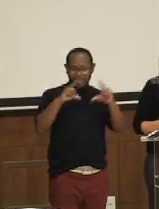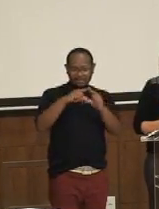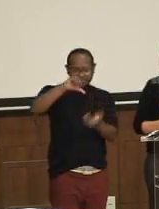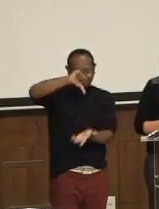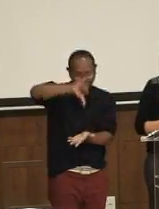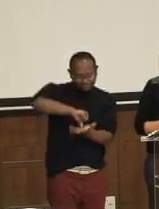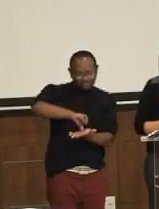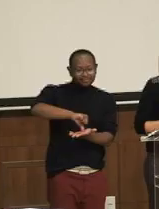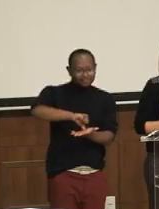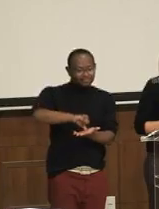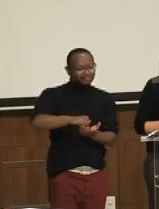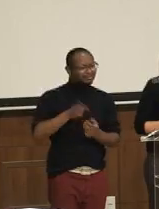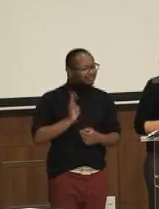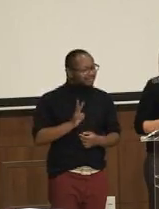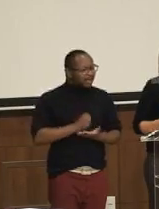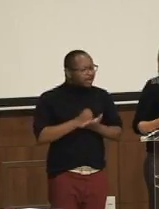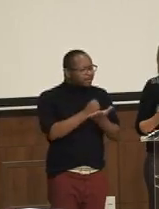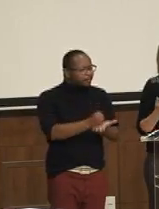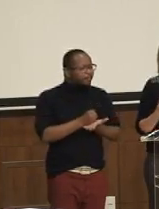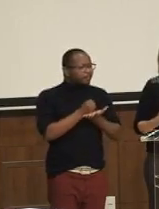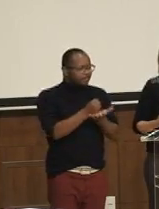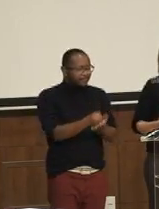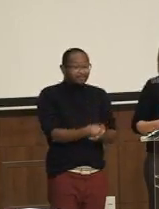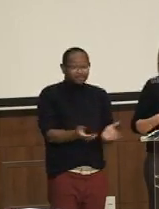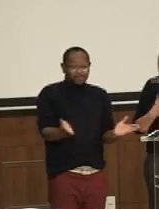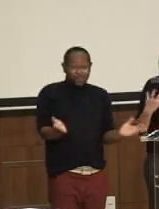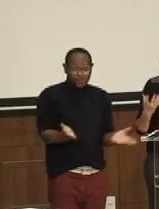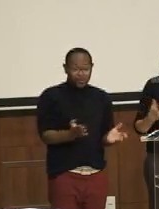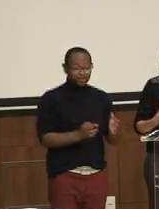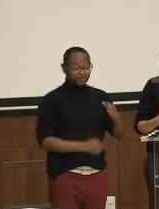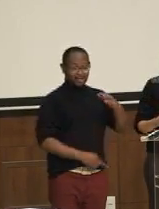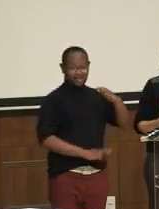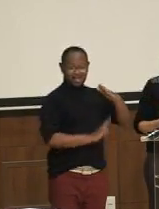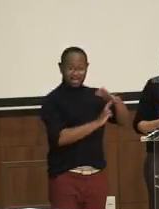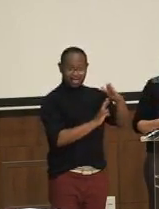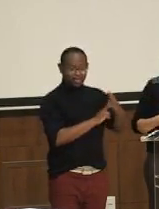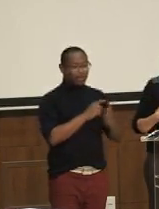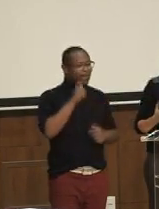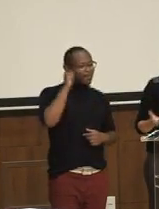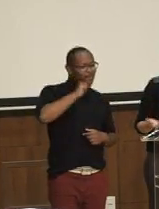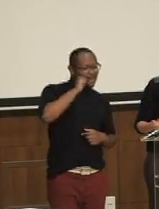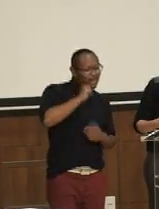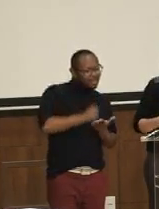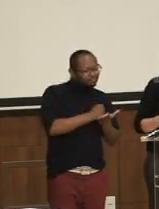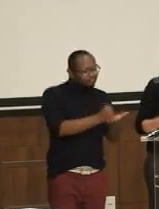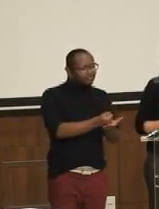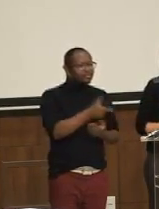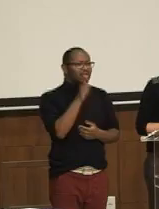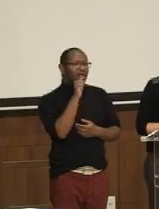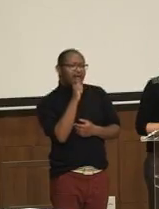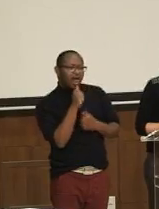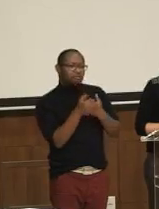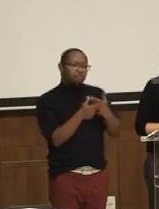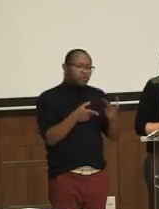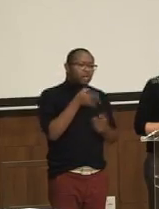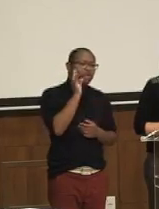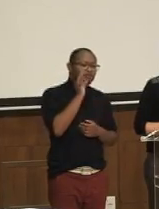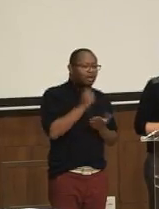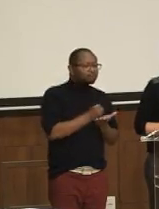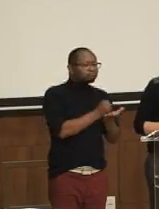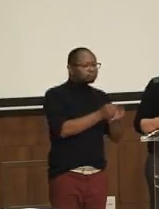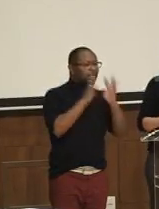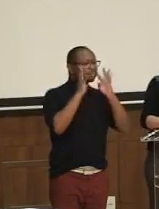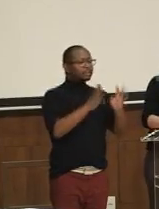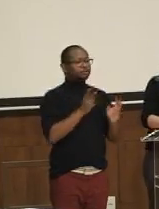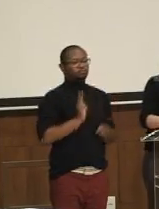da reitoria, que hoje gentilmente, pelo carinho e pelo serviço prestado, trouxeram a água, ficaram atentas a tudo. Muito